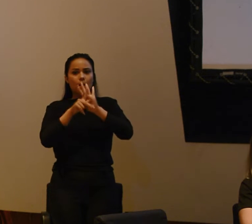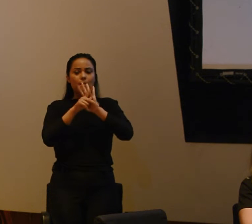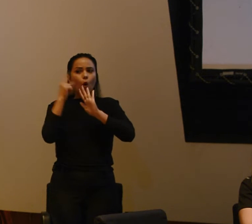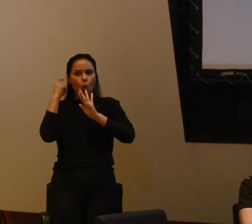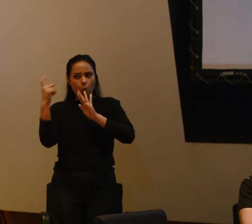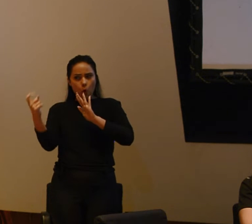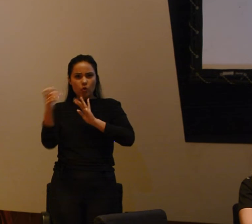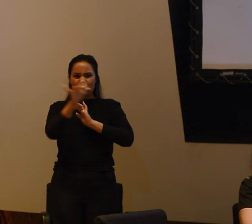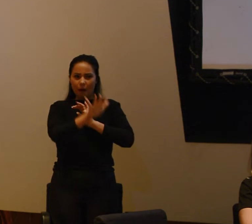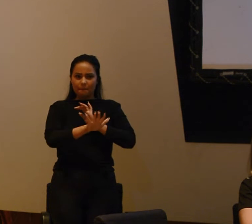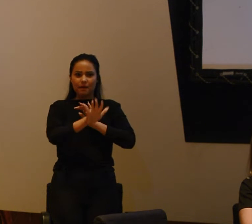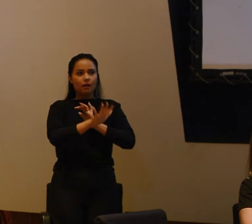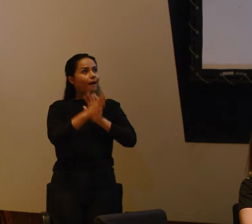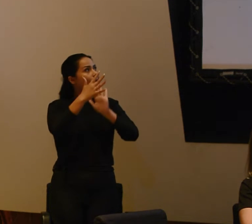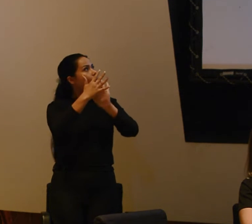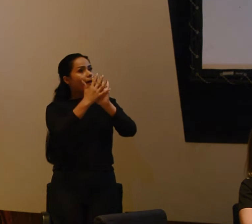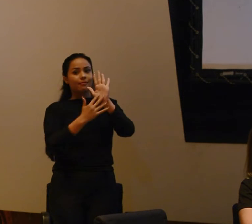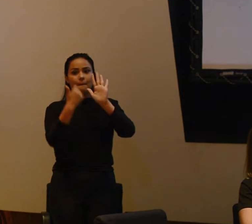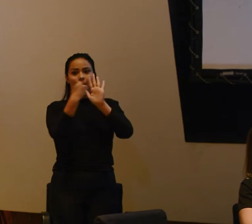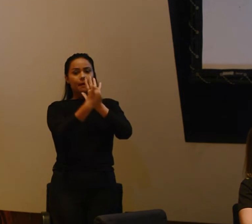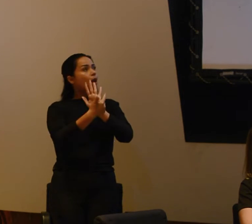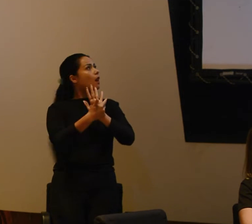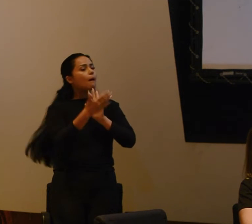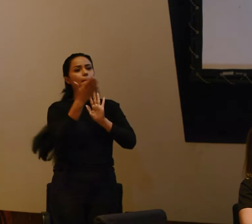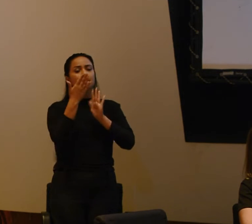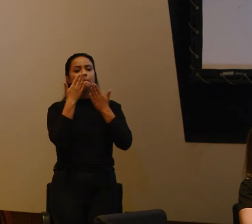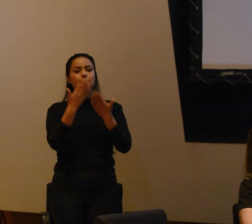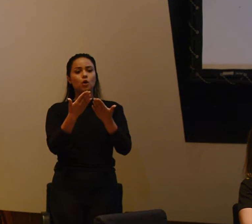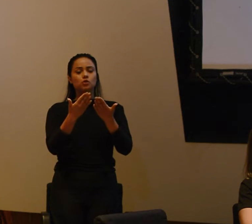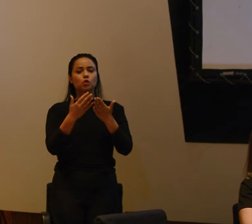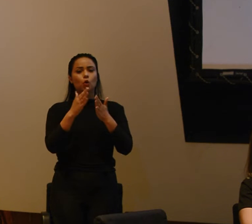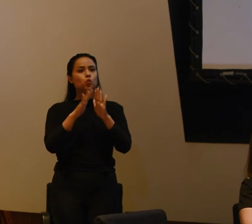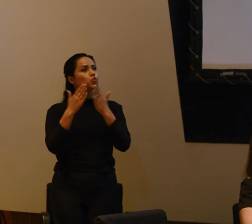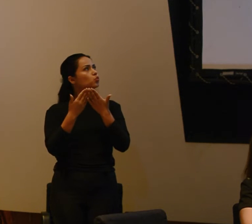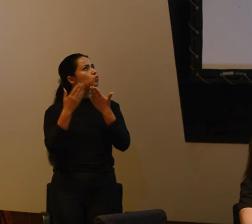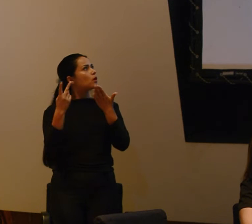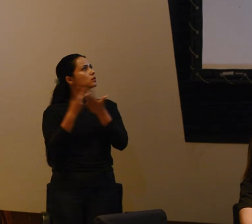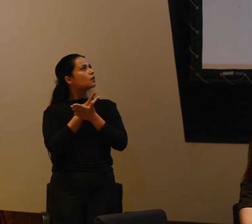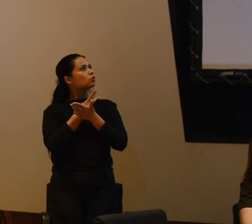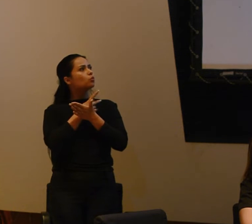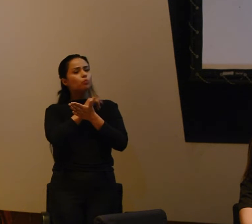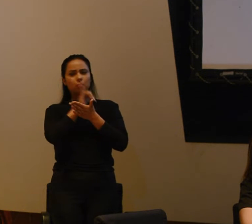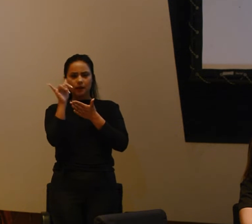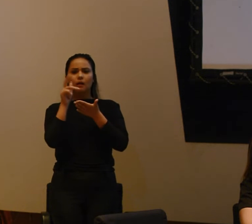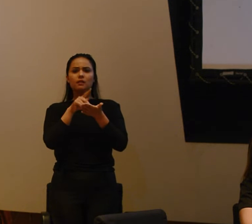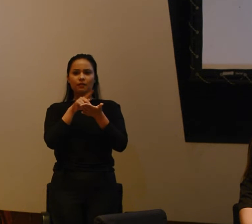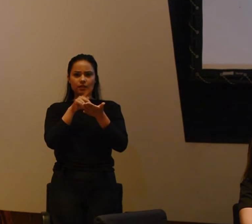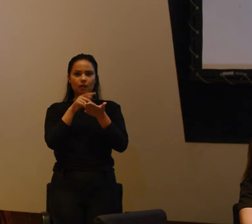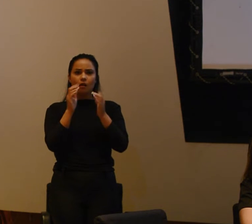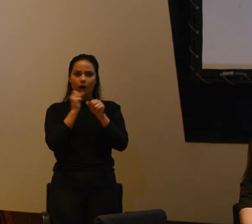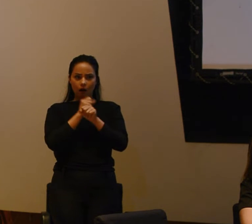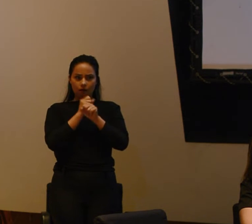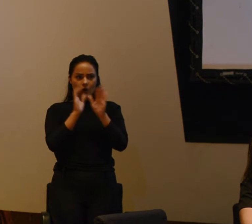do ambiente. Essa tabela, ela mostra um estudo que foi realizado que foi publicado, na verdade, ainda este